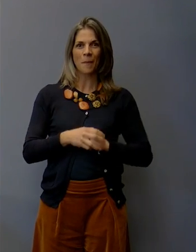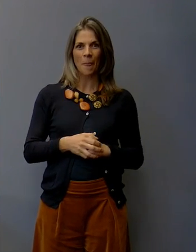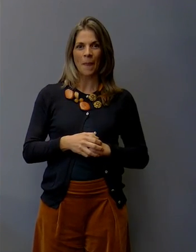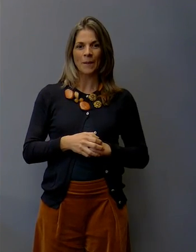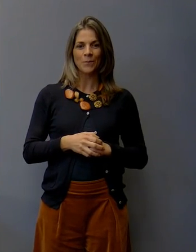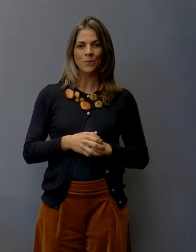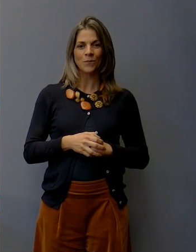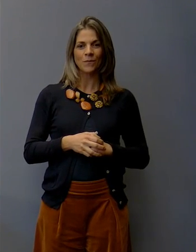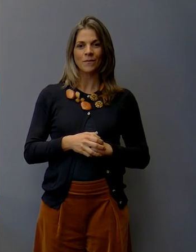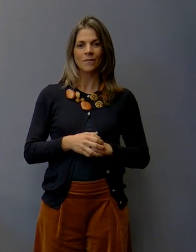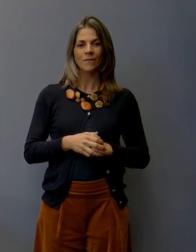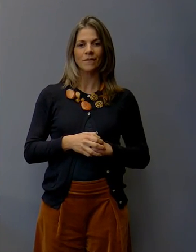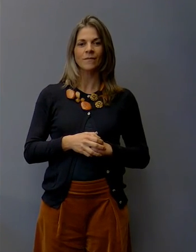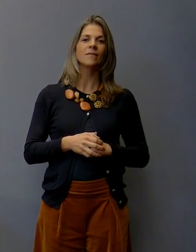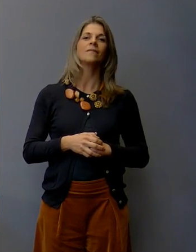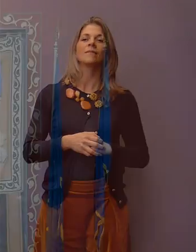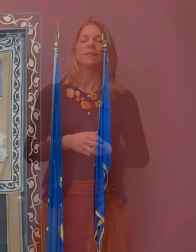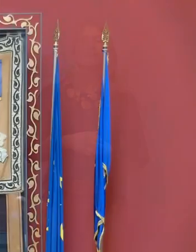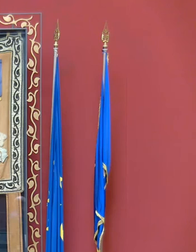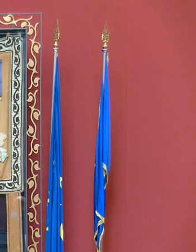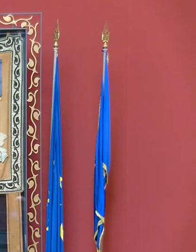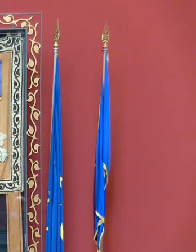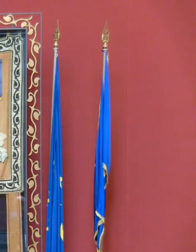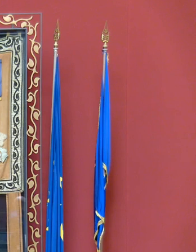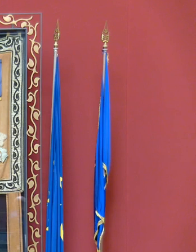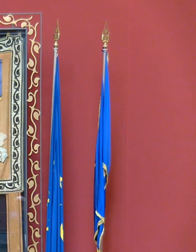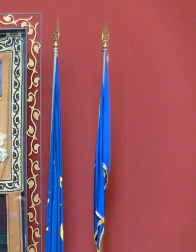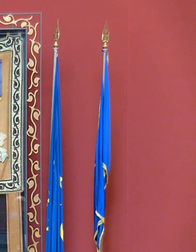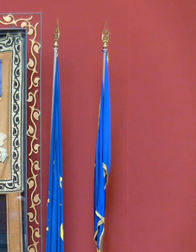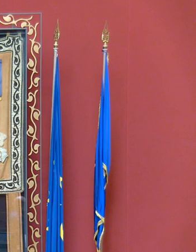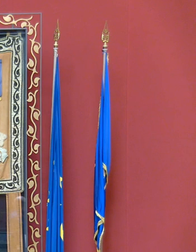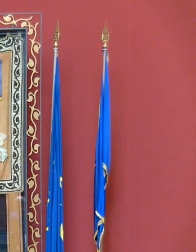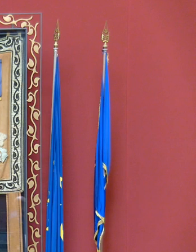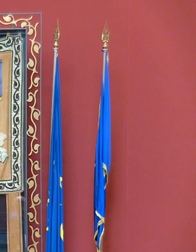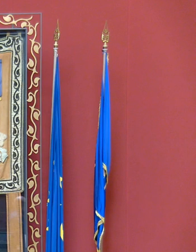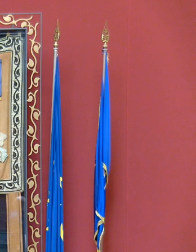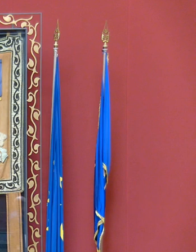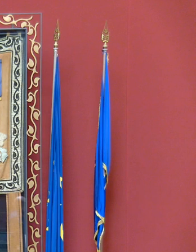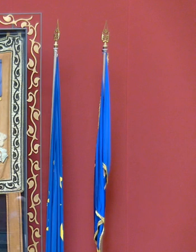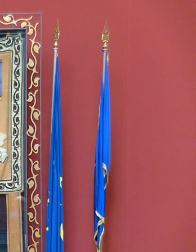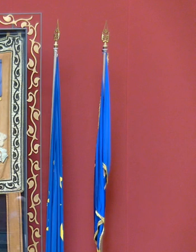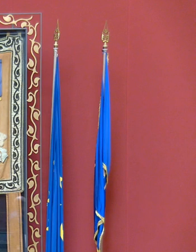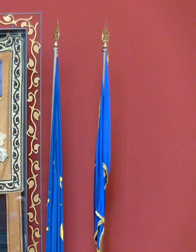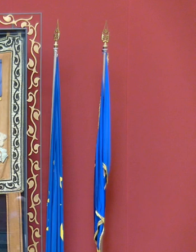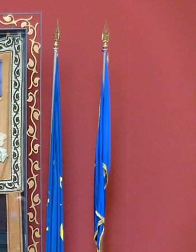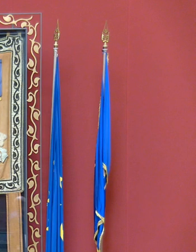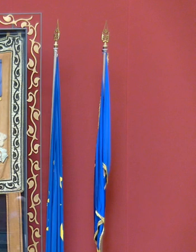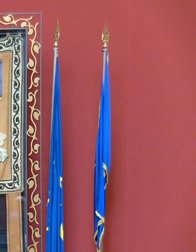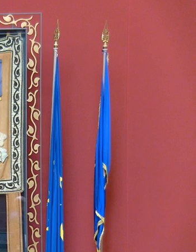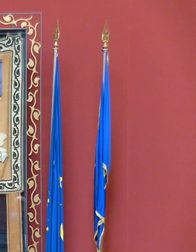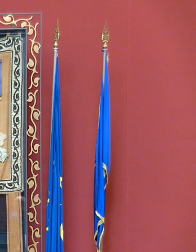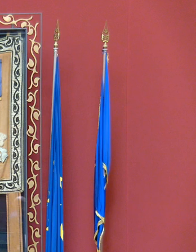tutti residenti del turano zangrillo dalla regia inter non la registrazione e la diretta facebook buonasera da tutti